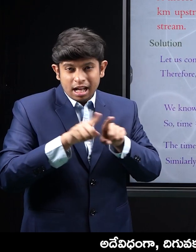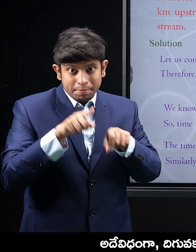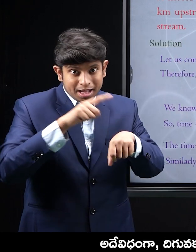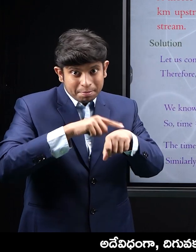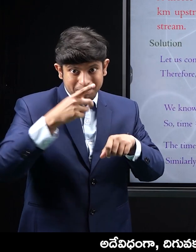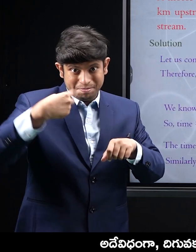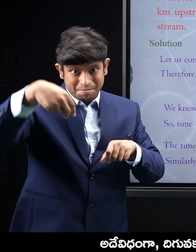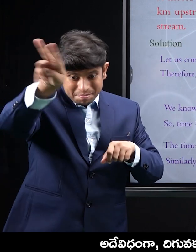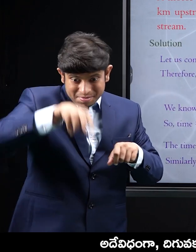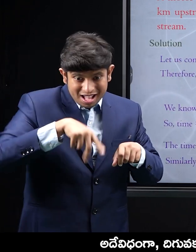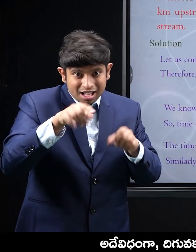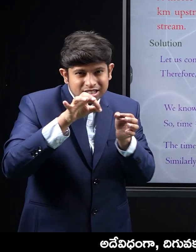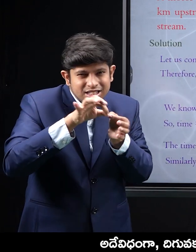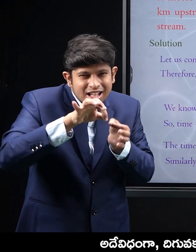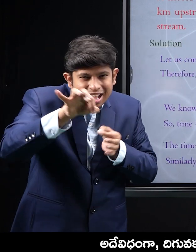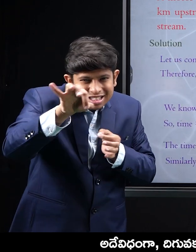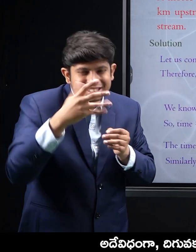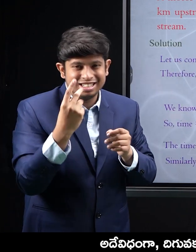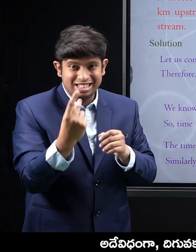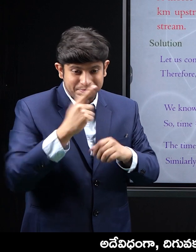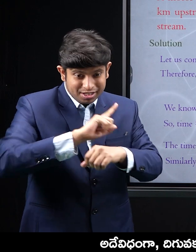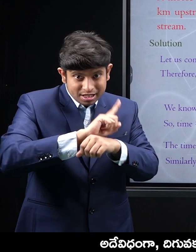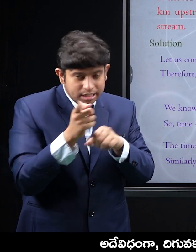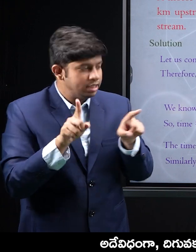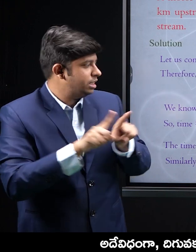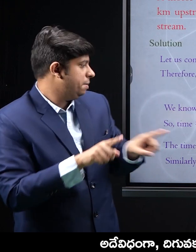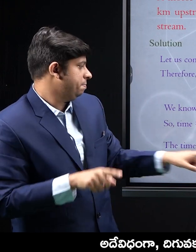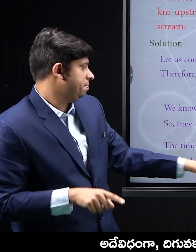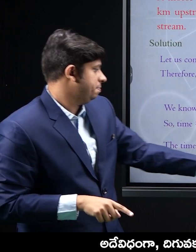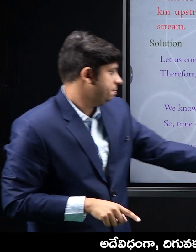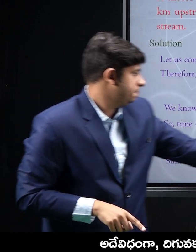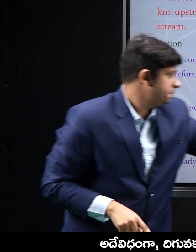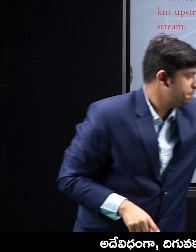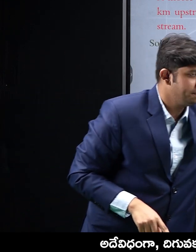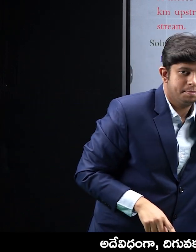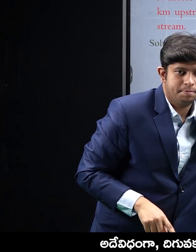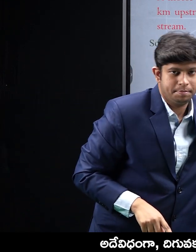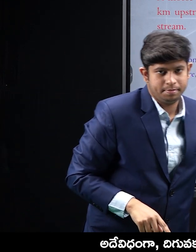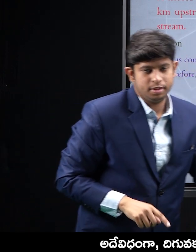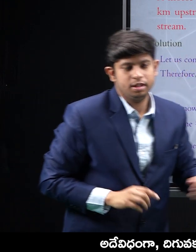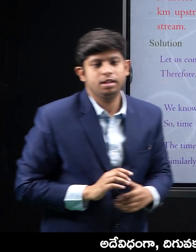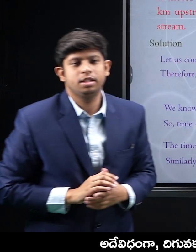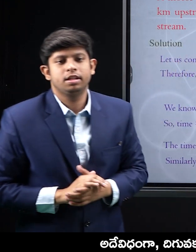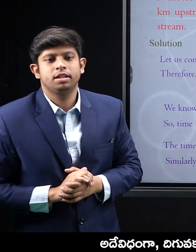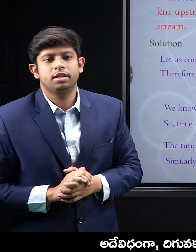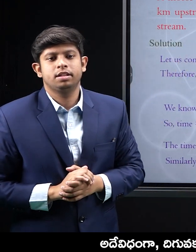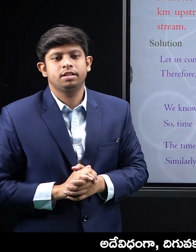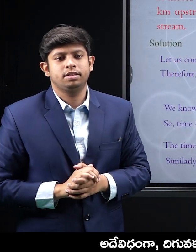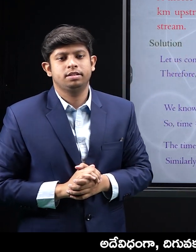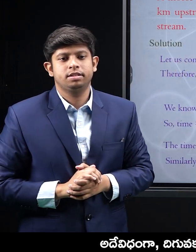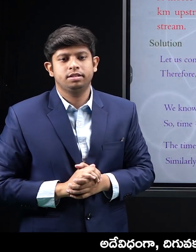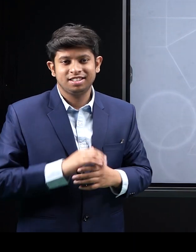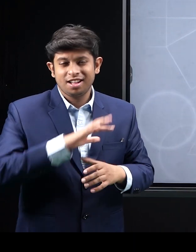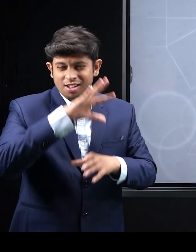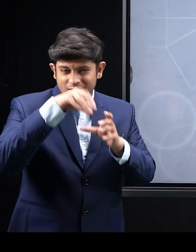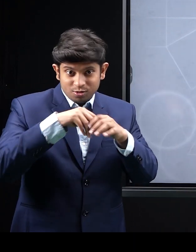అదేవిధంగా దిగువకు వెళ్లటానికి పట్టే సమయం దూరం బై వేగం అంటే 24/8 ప్లస్ x. ప్రశ్న